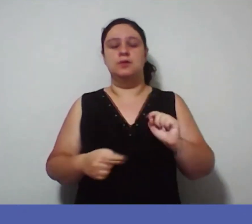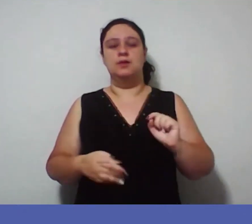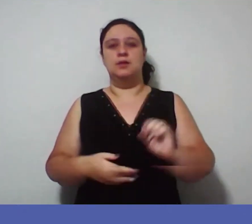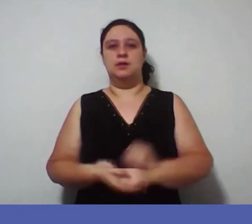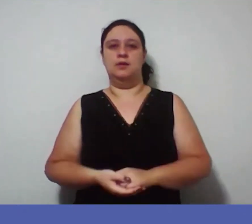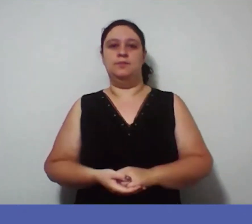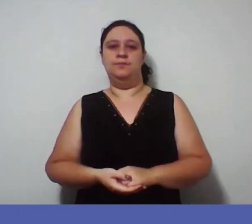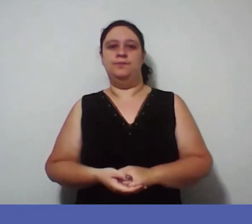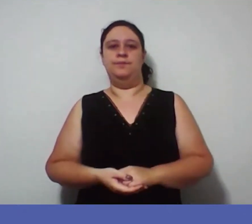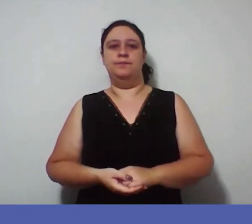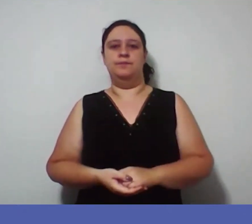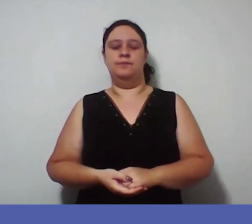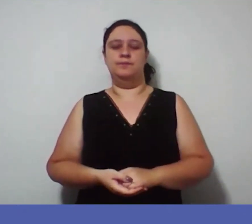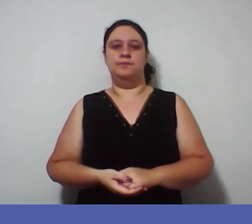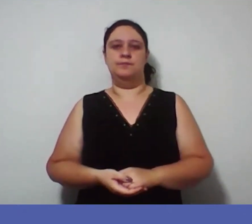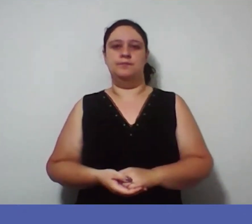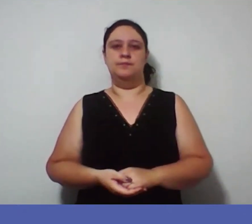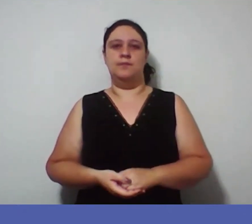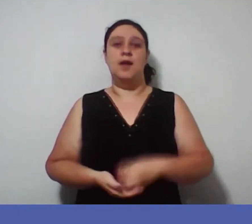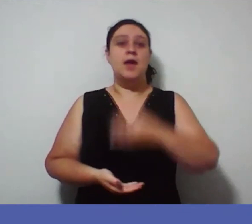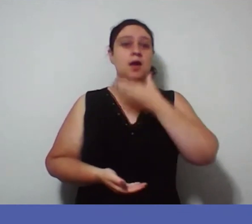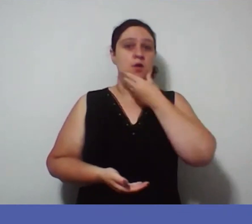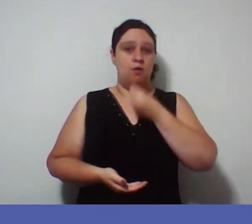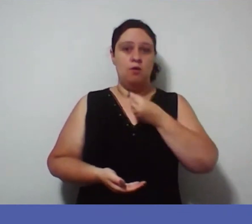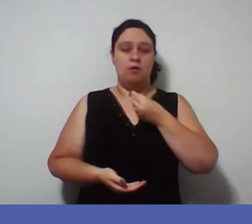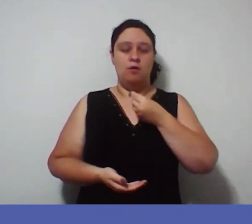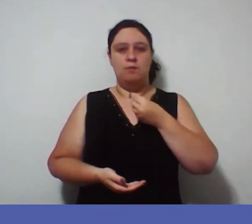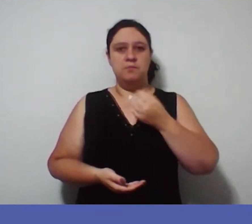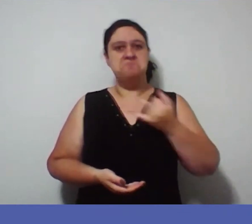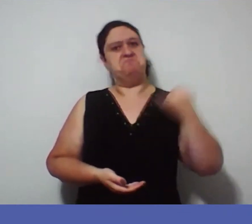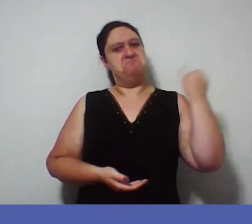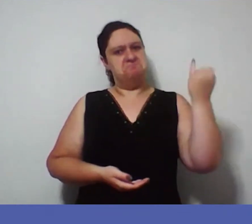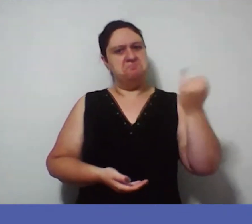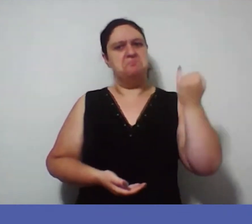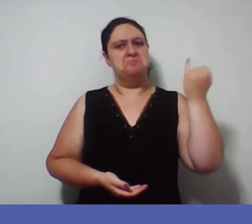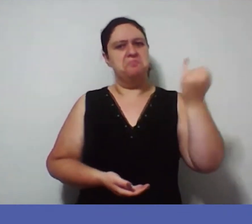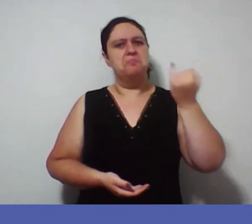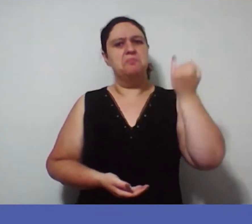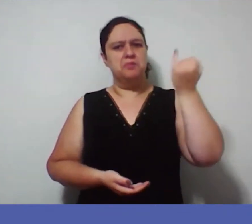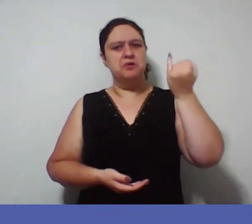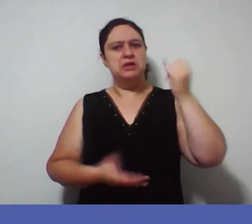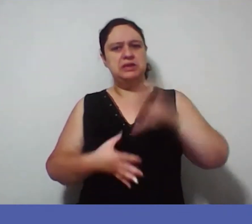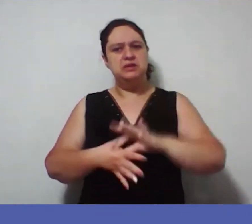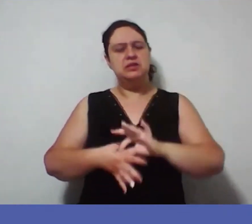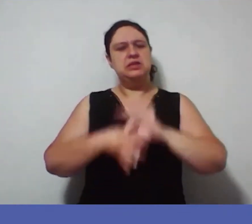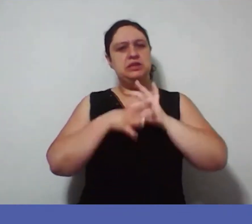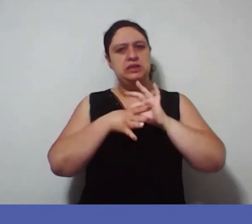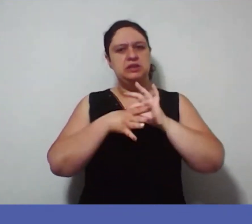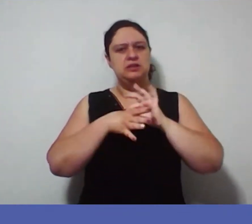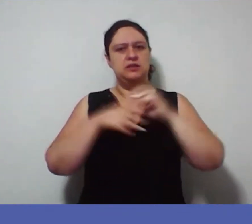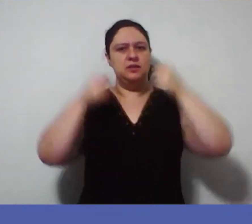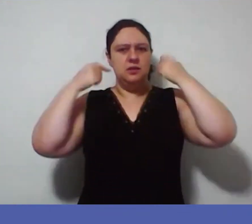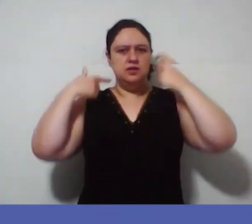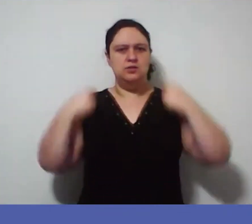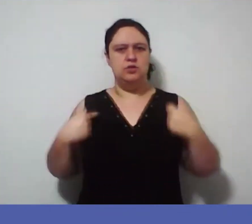ocupava uma posição de grande prestígio. Ele era um líder judeu, apesar de ser